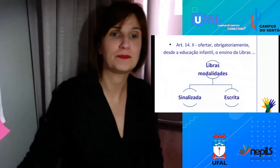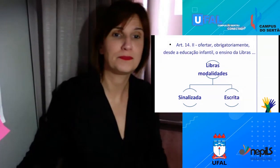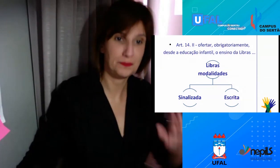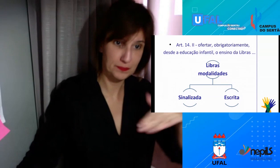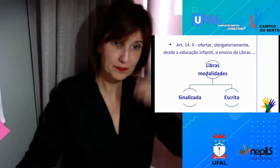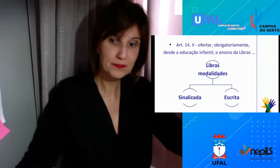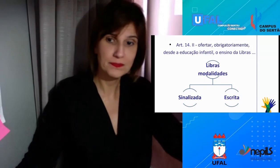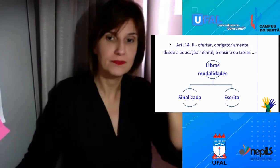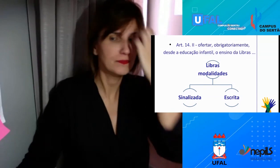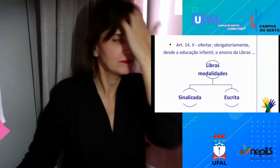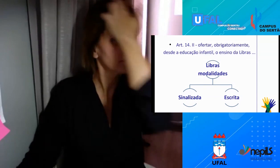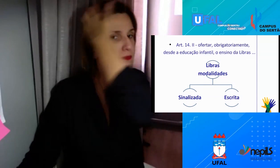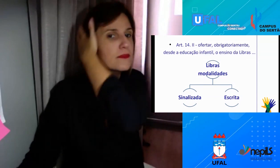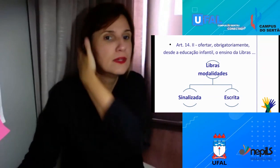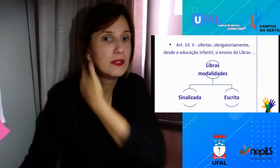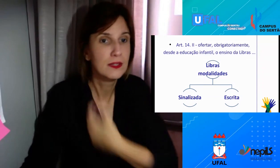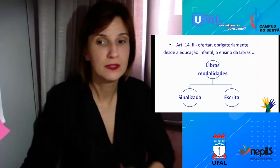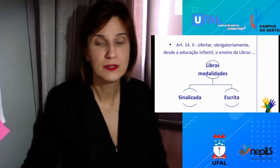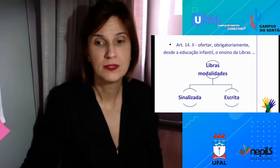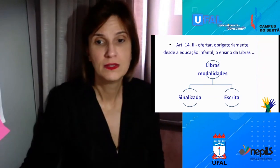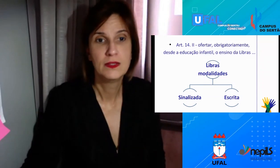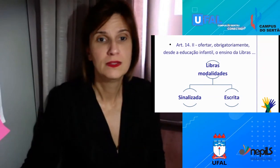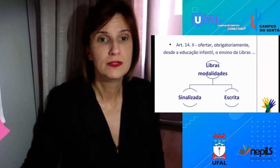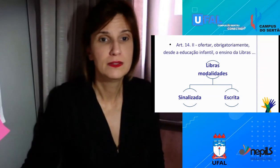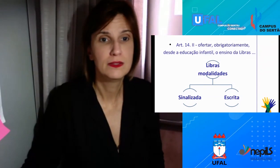que vão chamar a atenção delas. Eu estou quase concluindo.